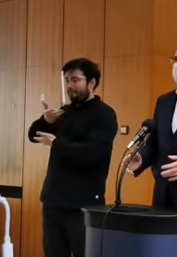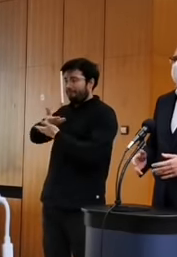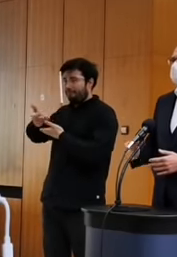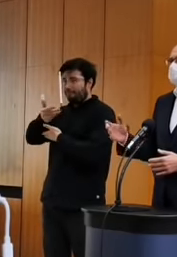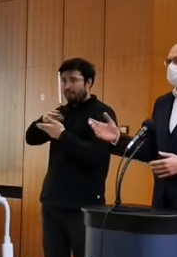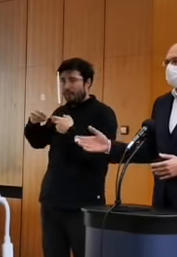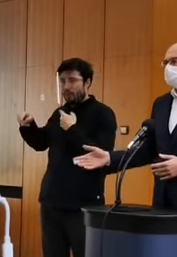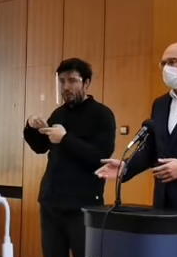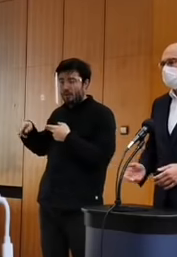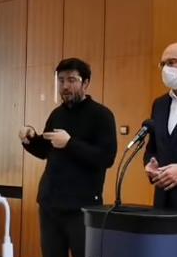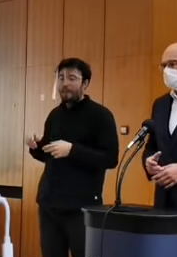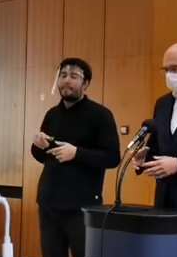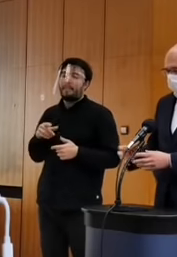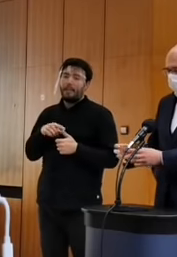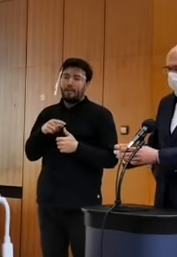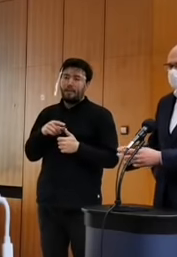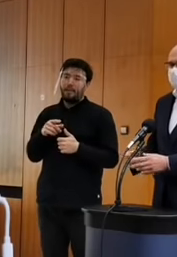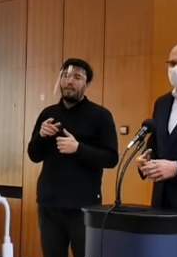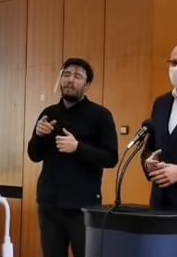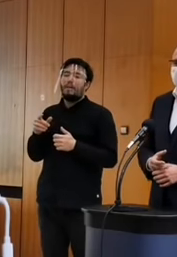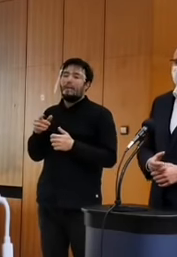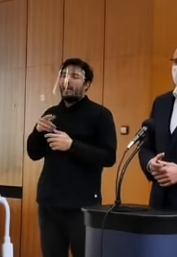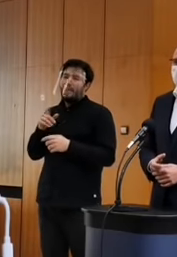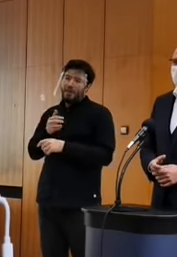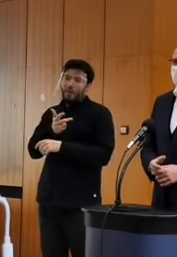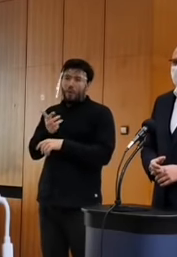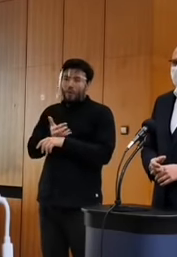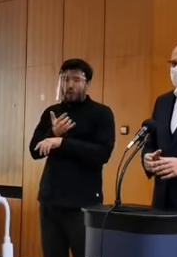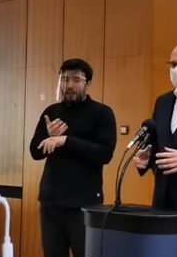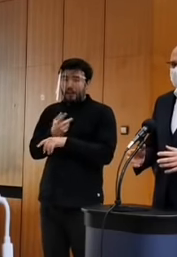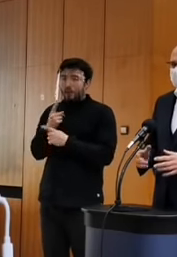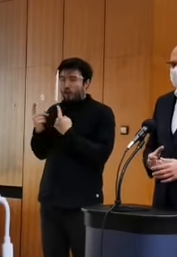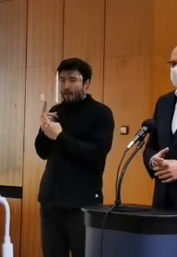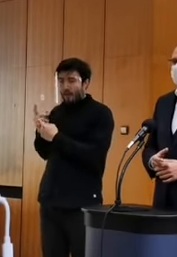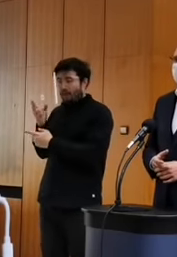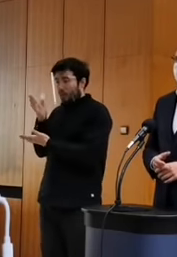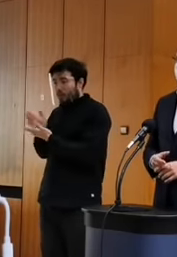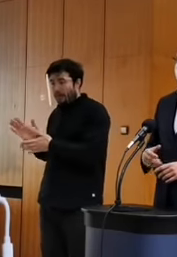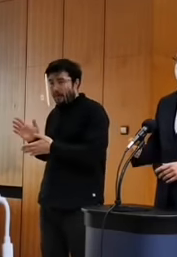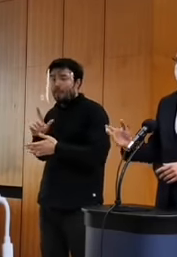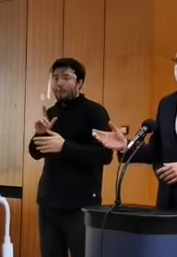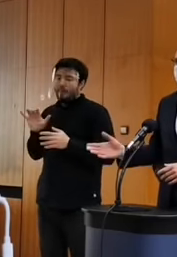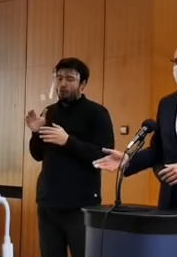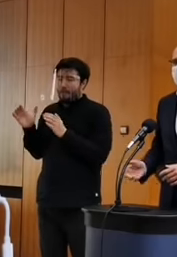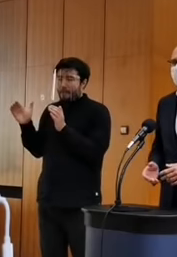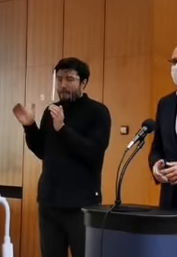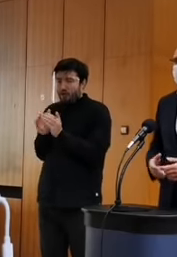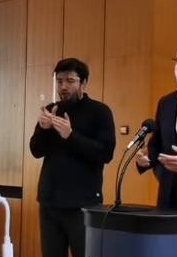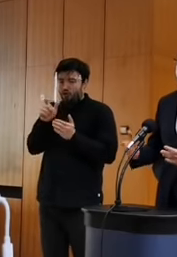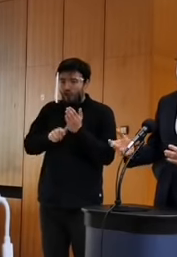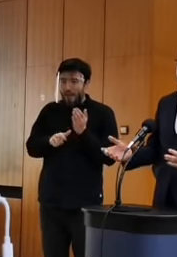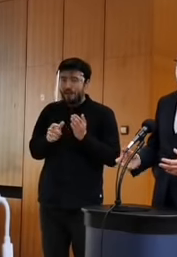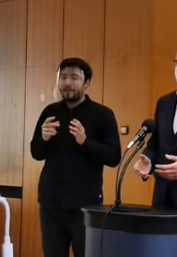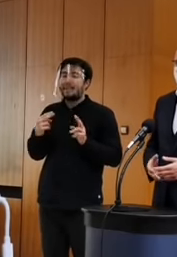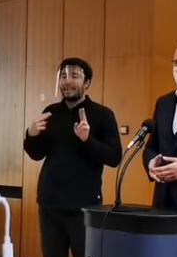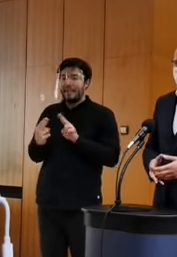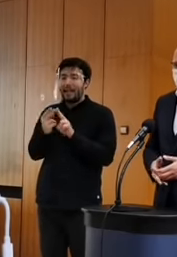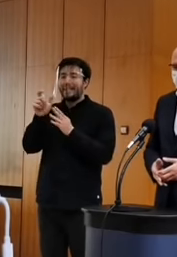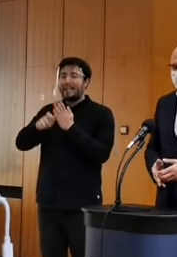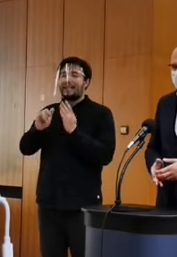niekoľkohodinovom rokovaní sme sa ešte stretli, nejaká už menšia časť toho nášho zasadnutia, ešte aj zo stranou Za ľudí, aj s nimi